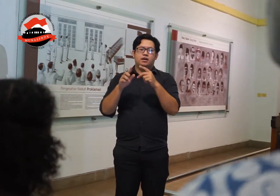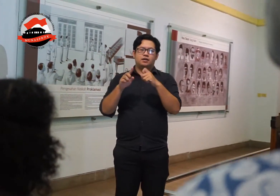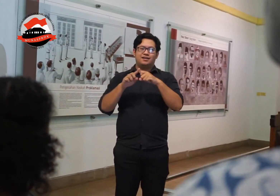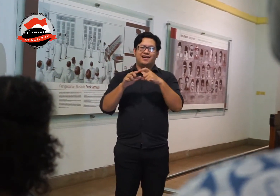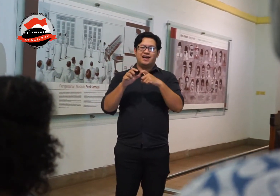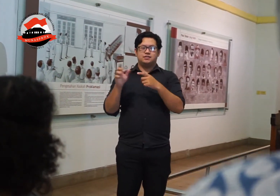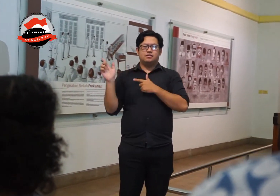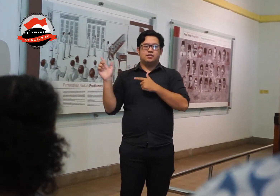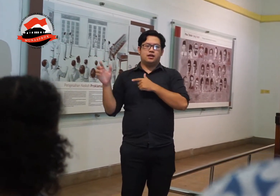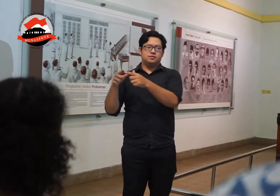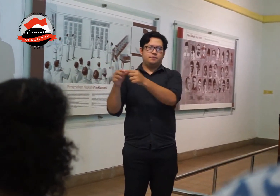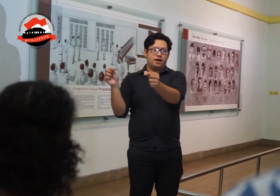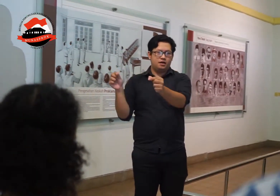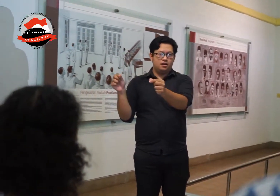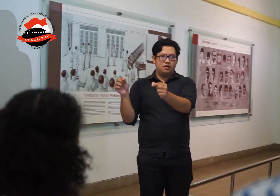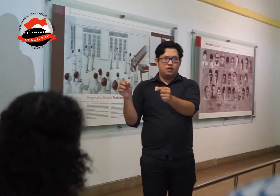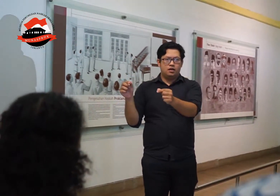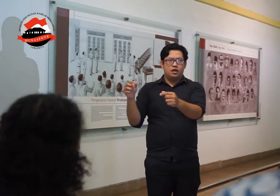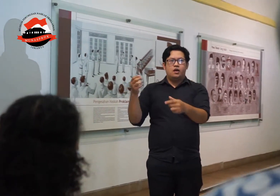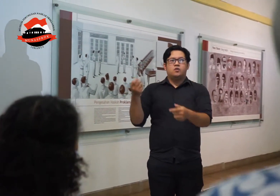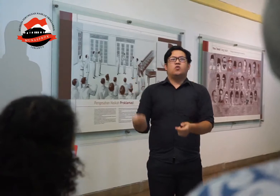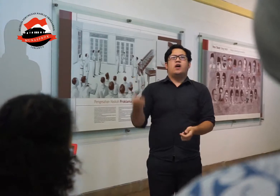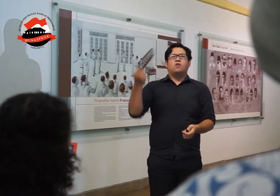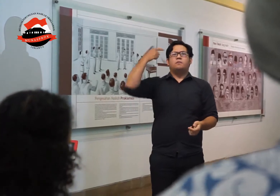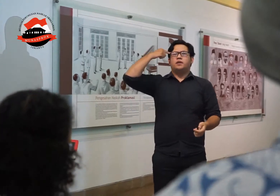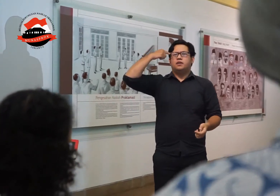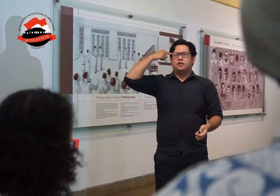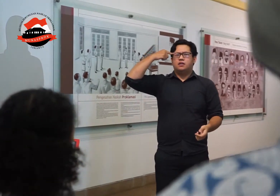keamanan, Bung Karno beranggapan bahwa